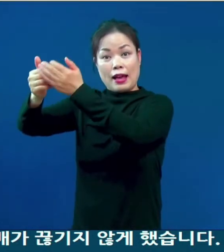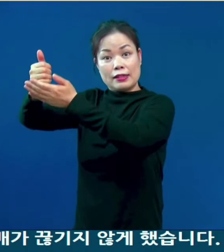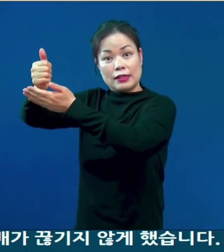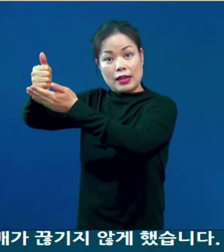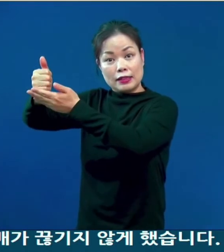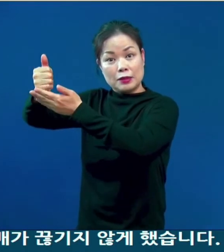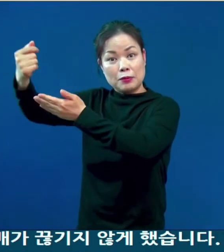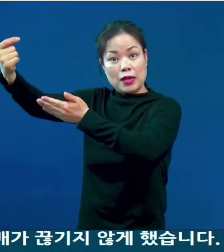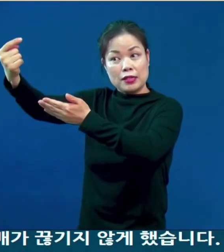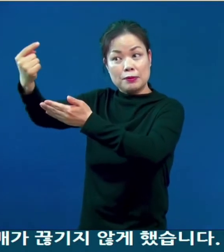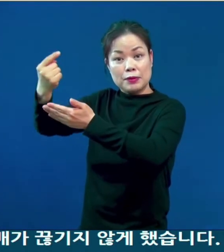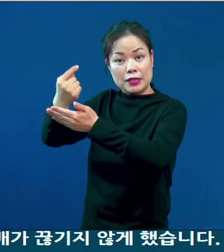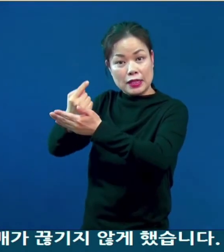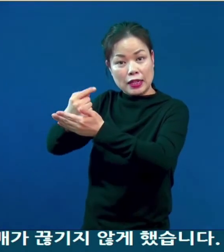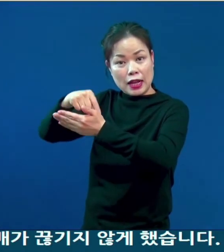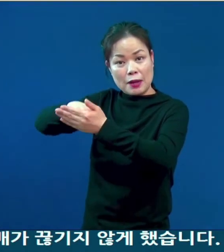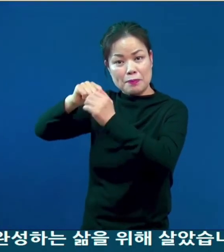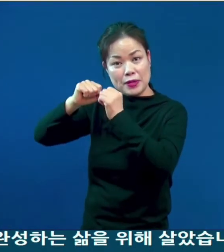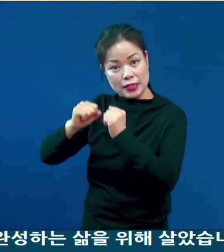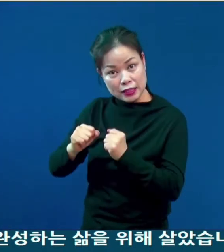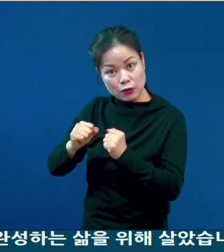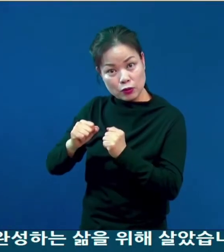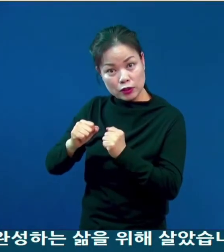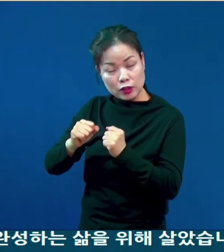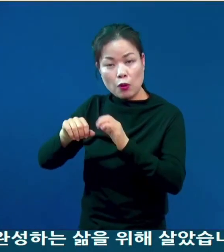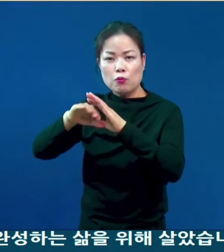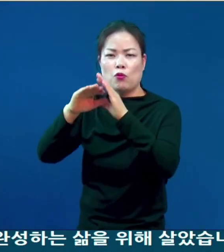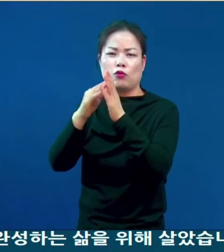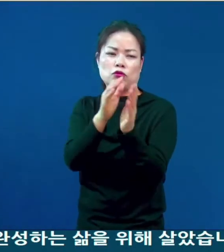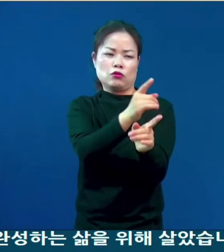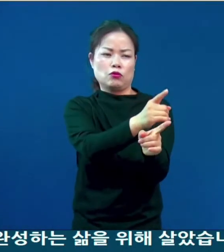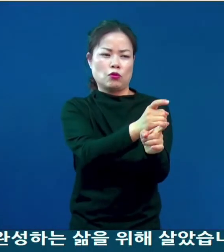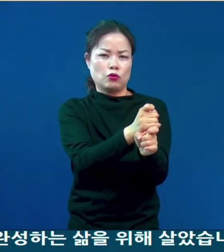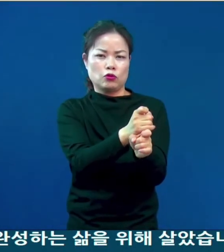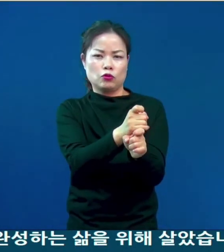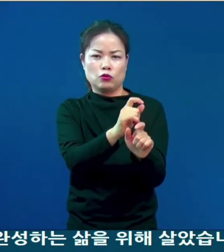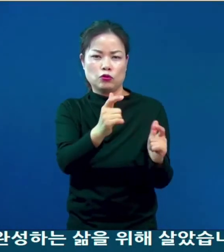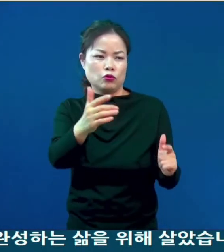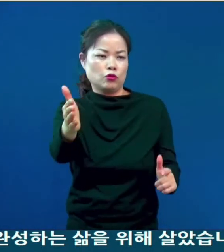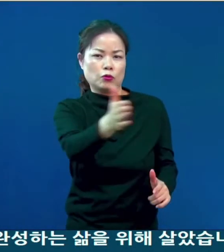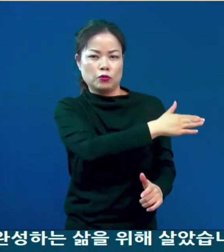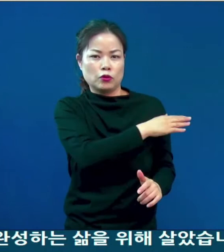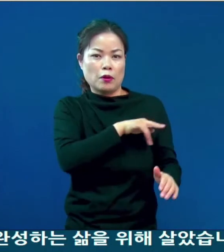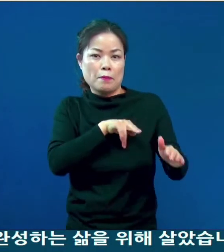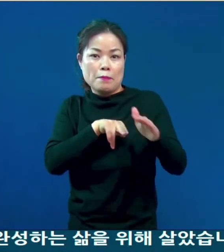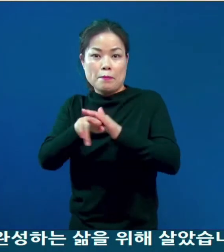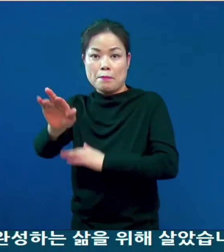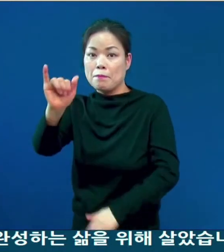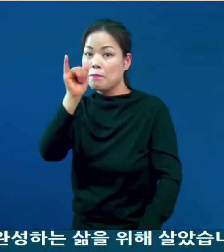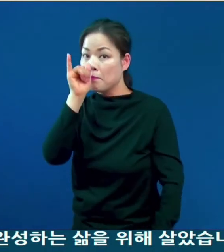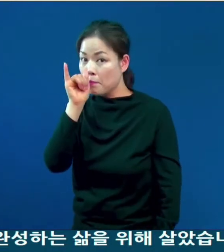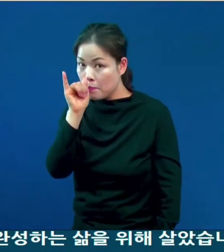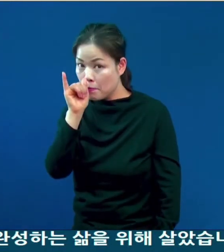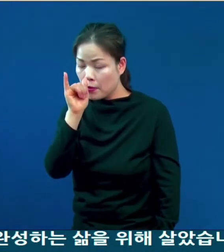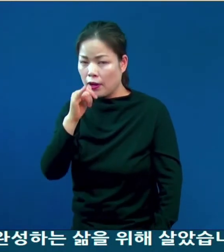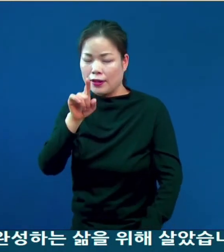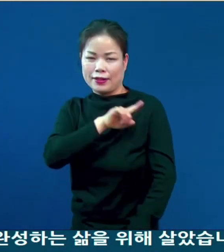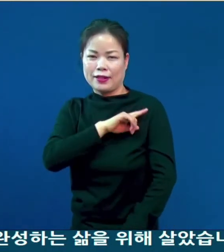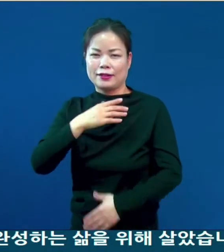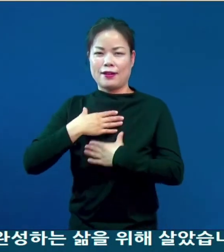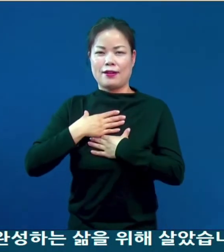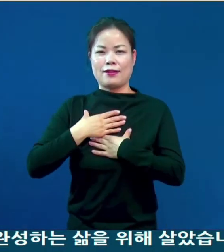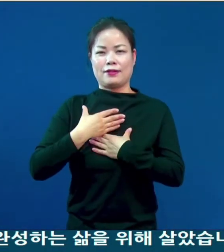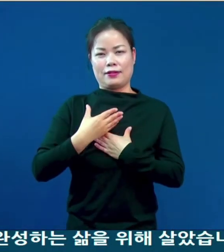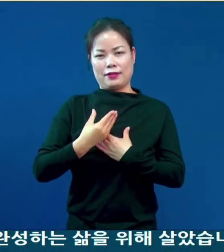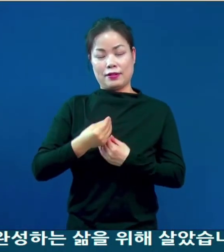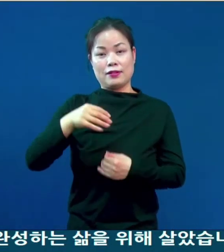하나님의 임재가 있는 곳이 모든 원수들로부터 피할 수 있는 가장 안전한